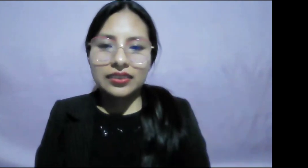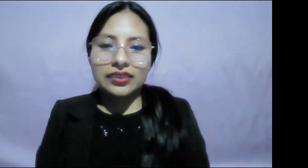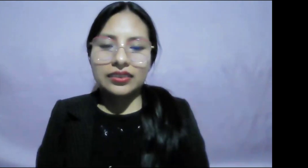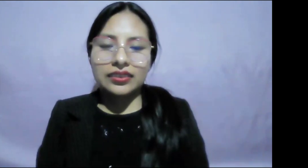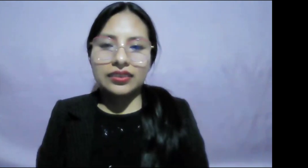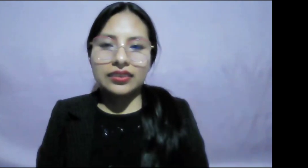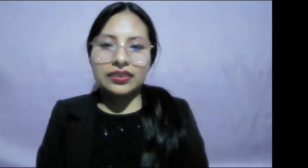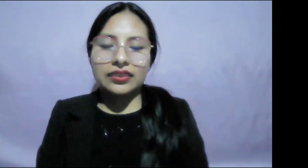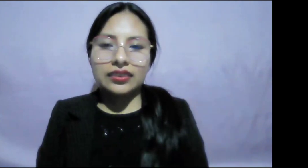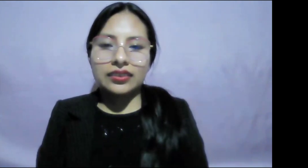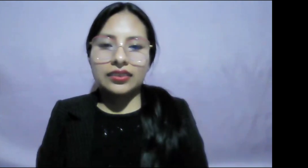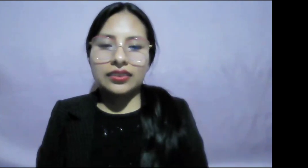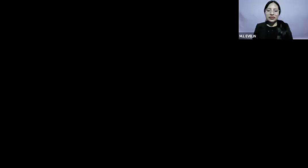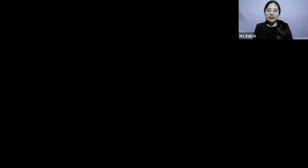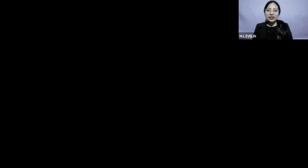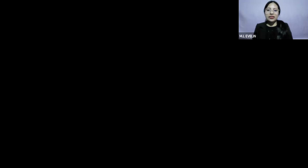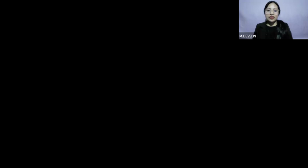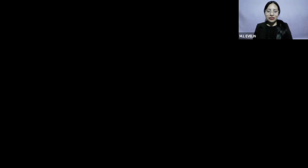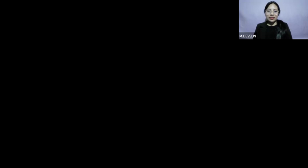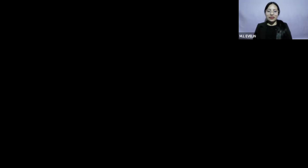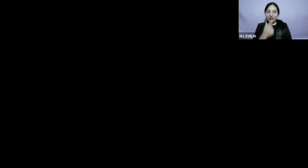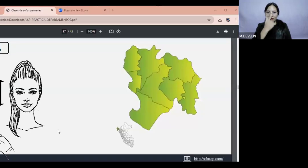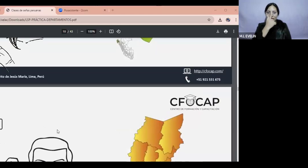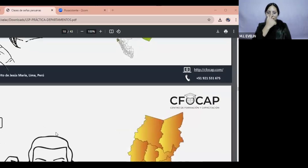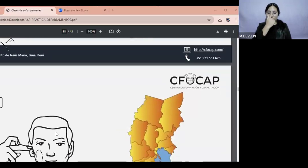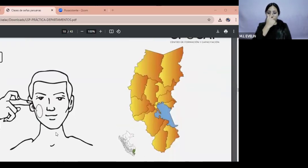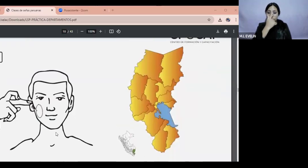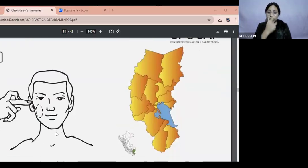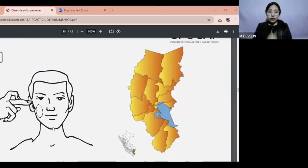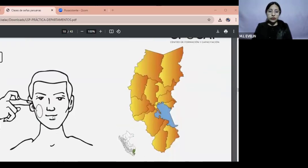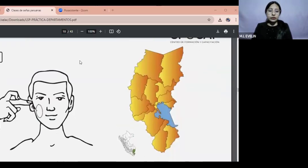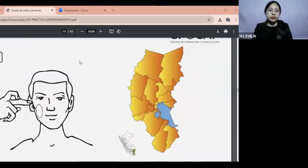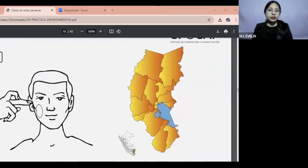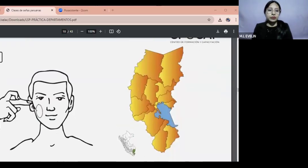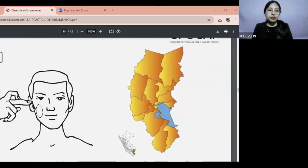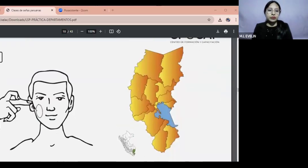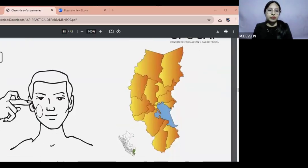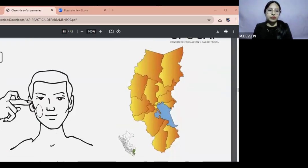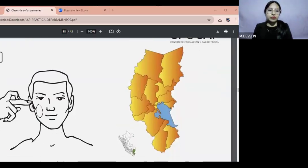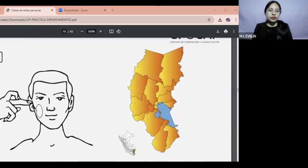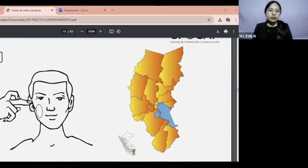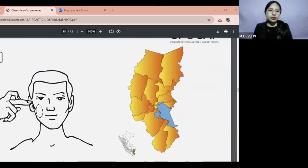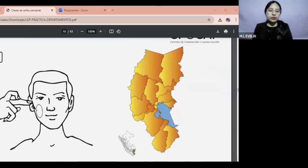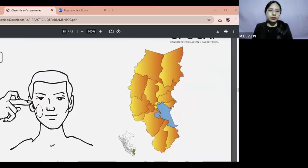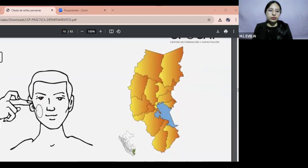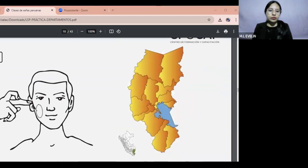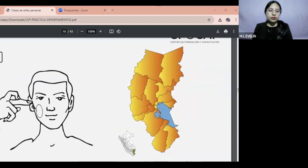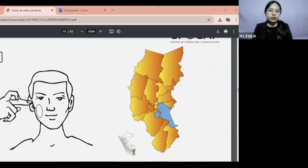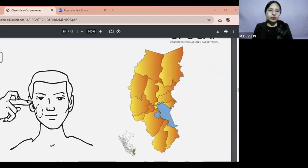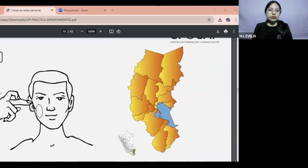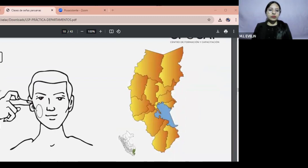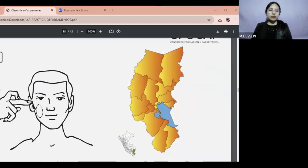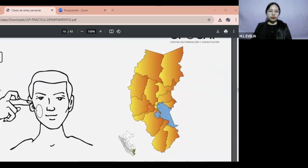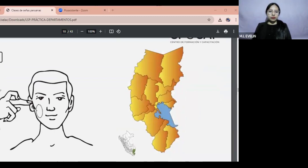hro Muy bien excelente piura luego nos vamos al departamento